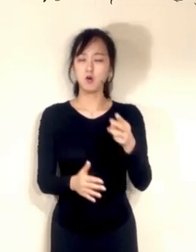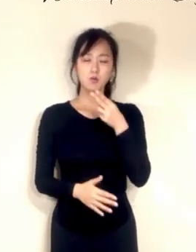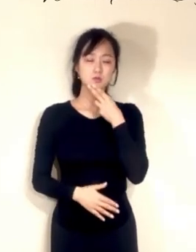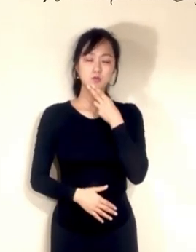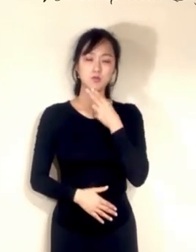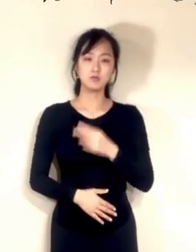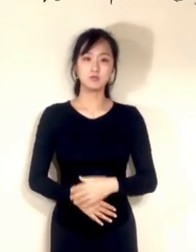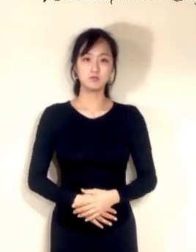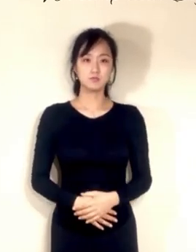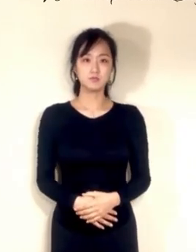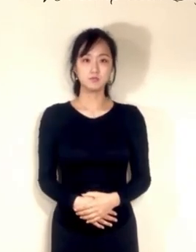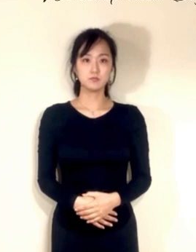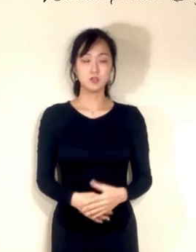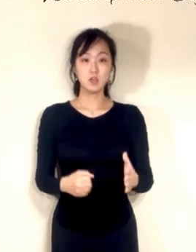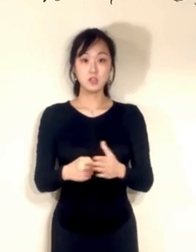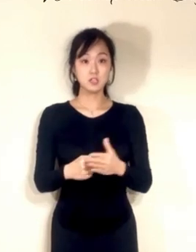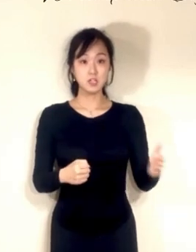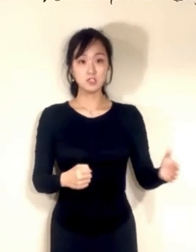없습니다.